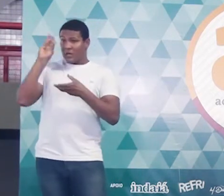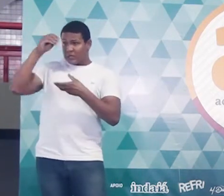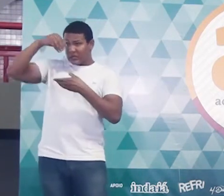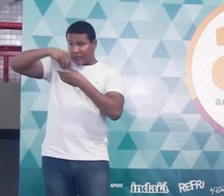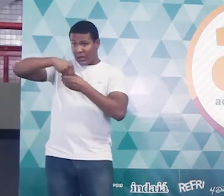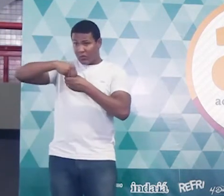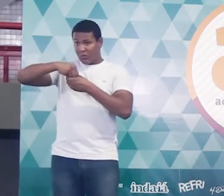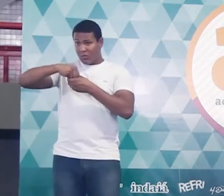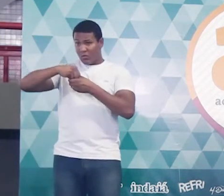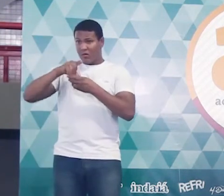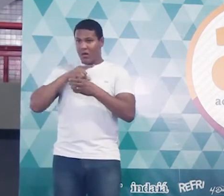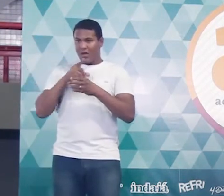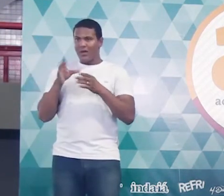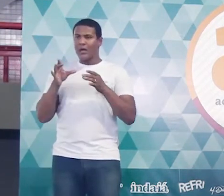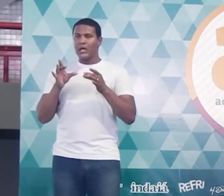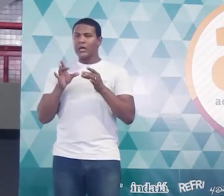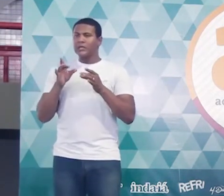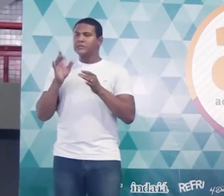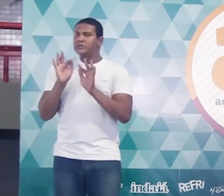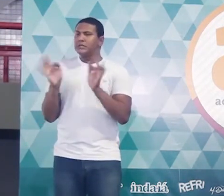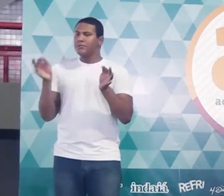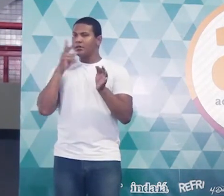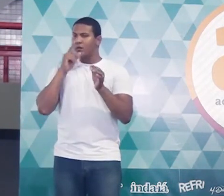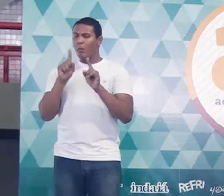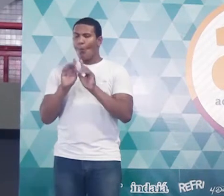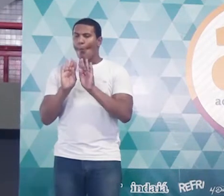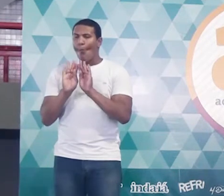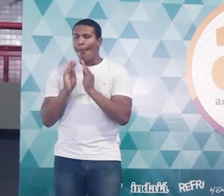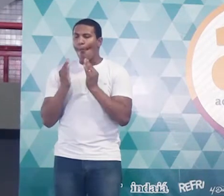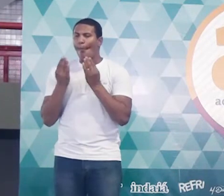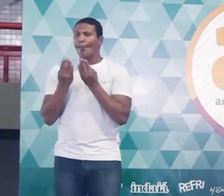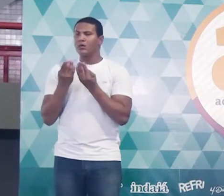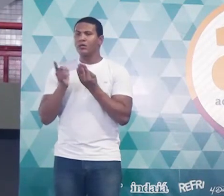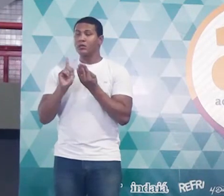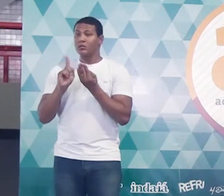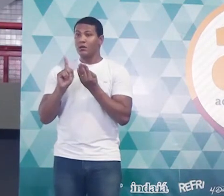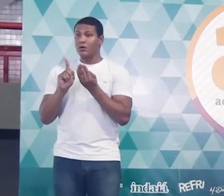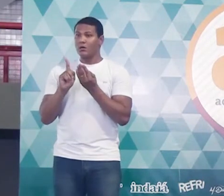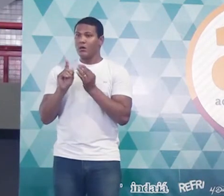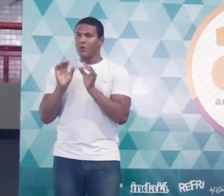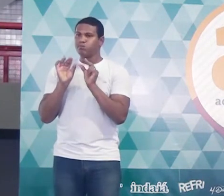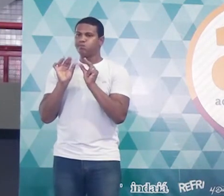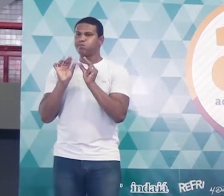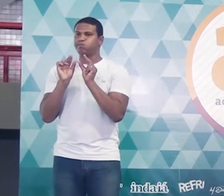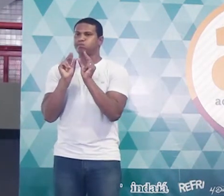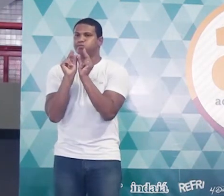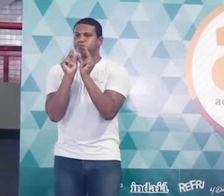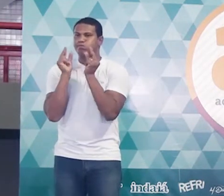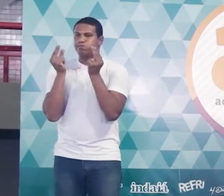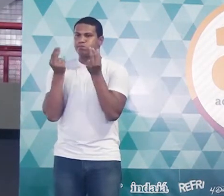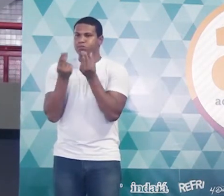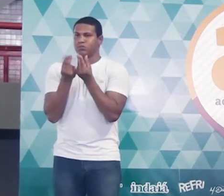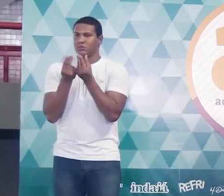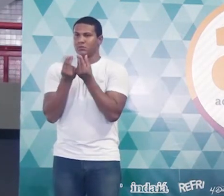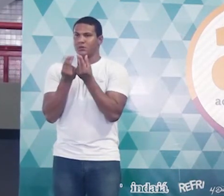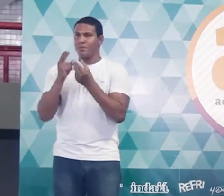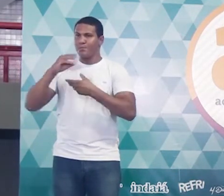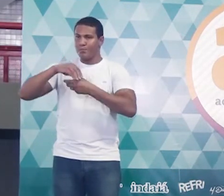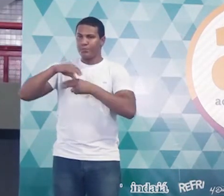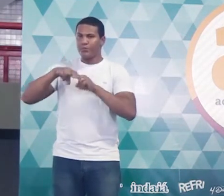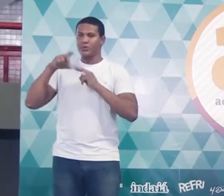vidro. Esse vidro, ele tem pouco ar ou vácuo. Vácuo é geralmente difícil, mas pouco